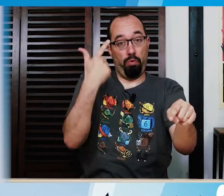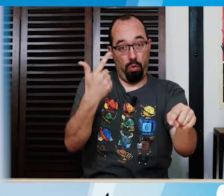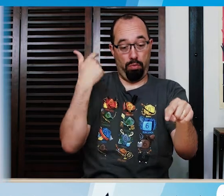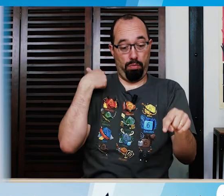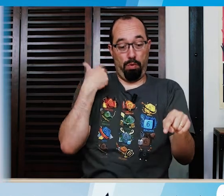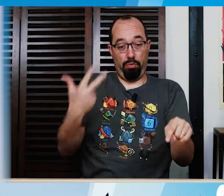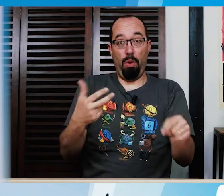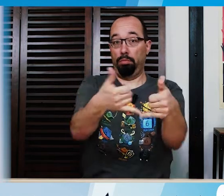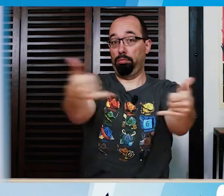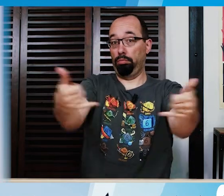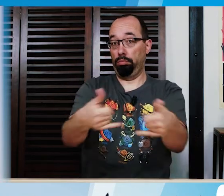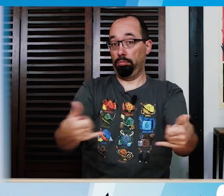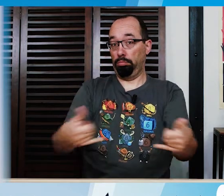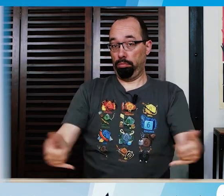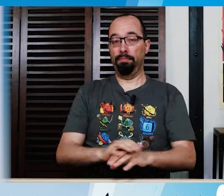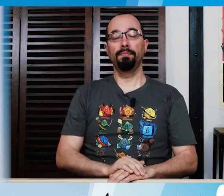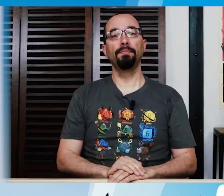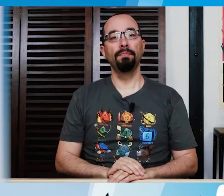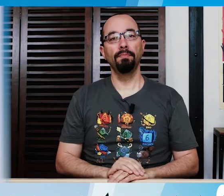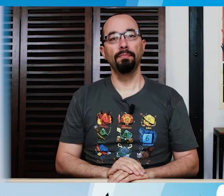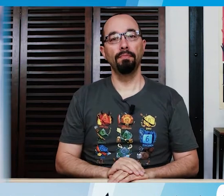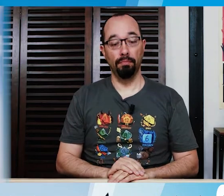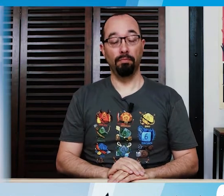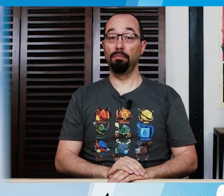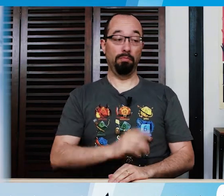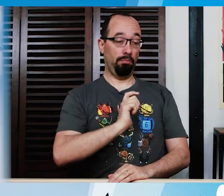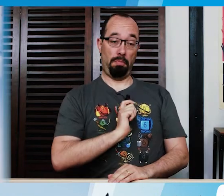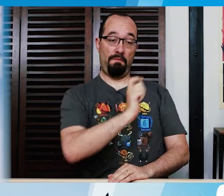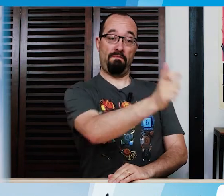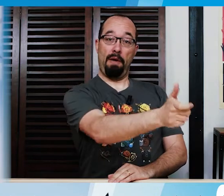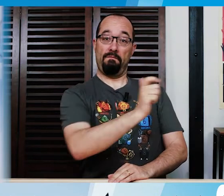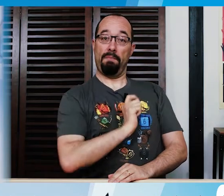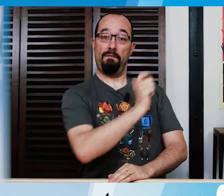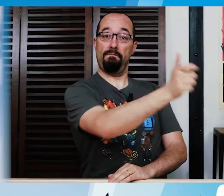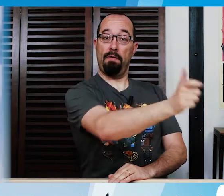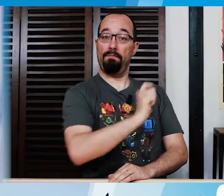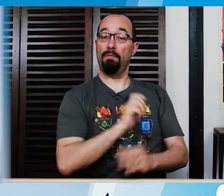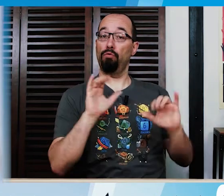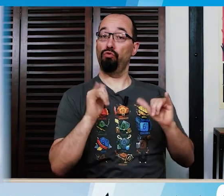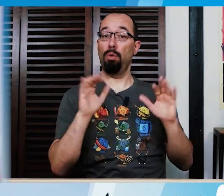De haut en bas, on numérotera ces troupeaux. Troupeau 1, troupeau 2 et troupeau 3.